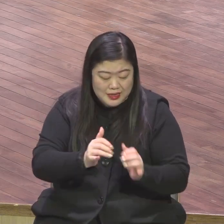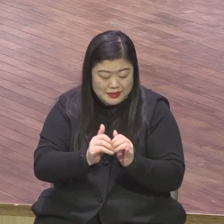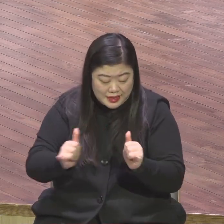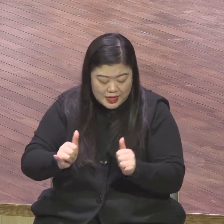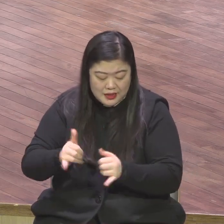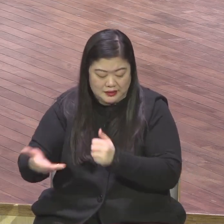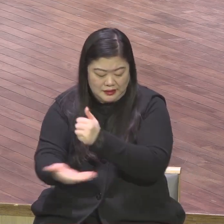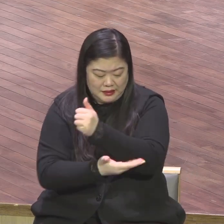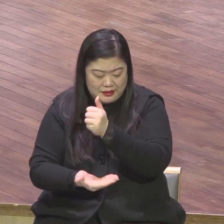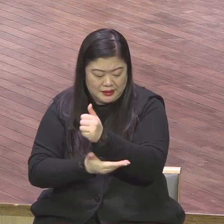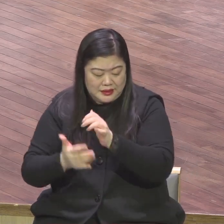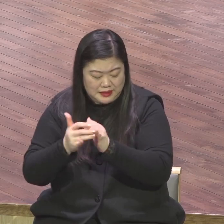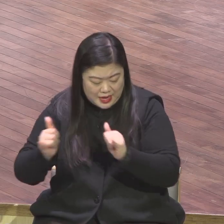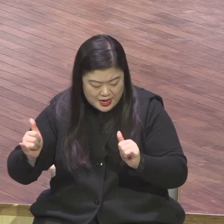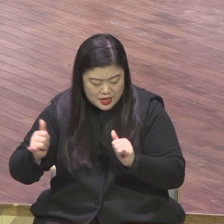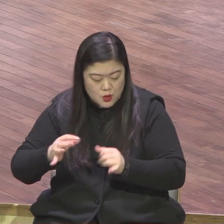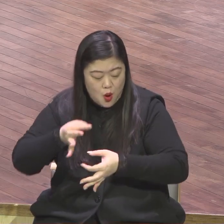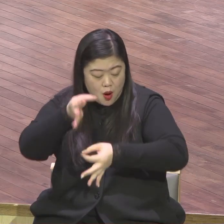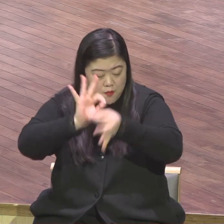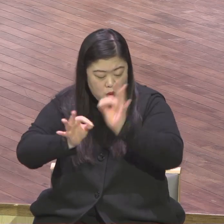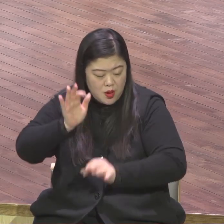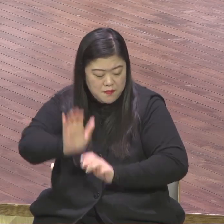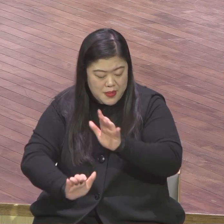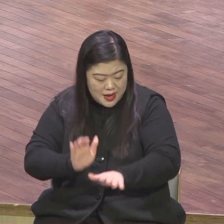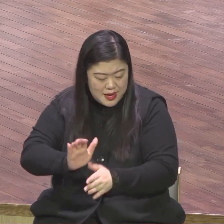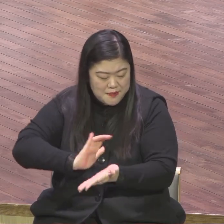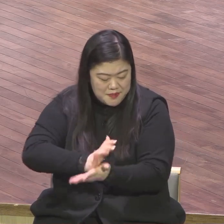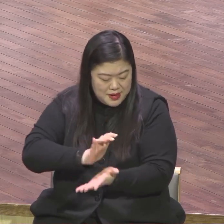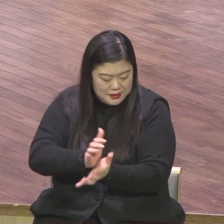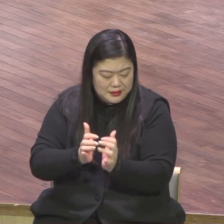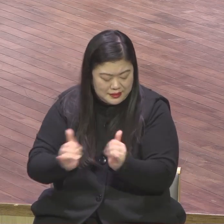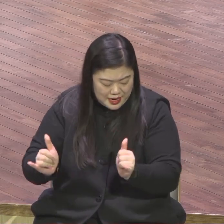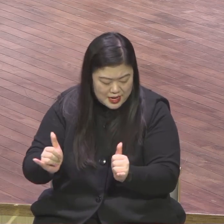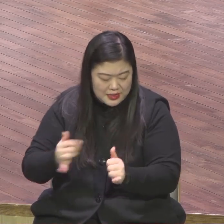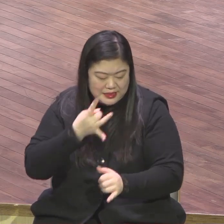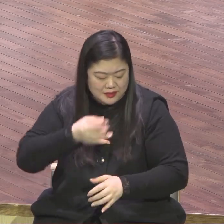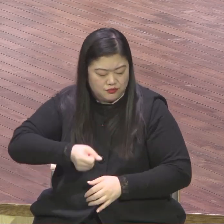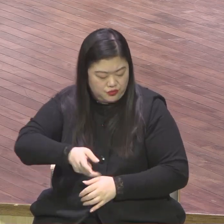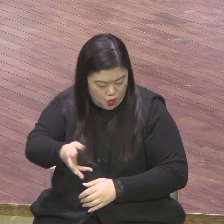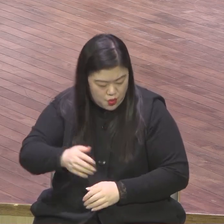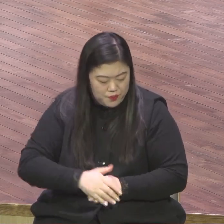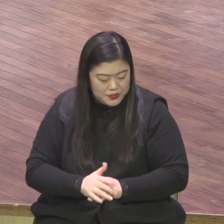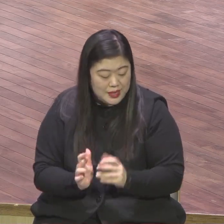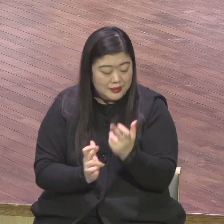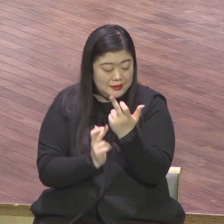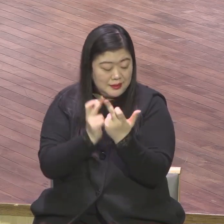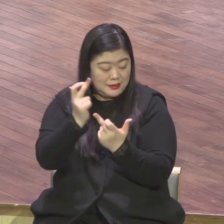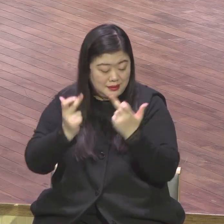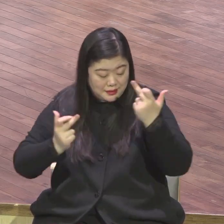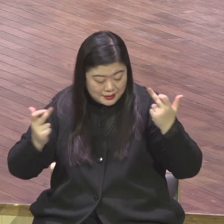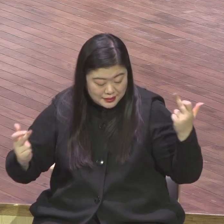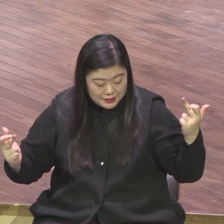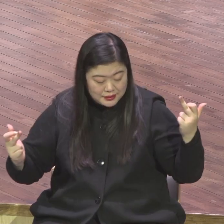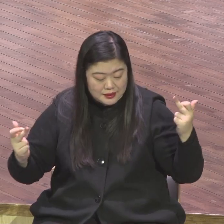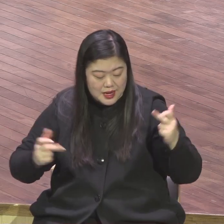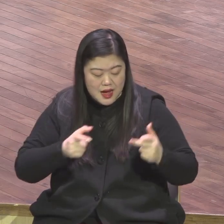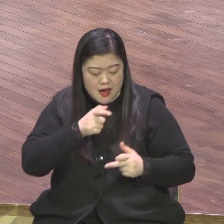포도를 밟는 자가 십분인 자의 뒤를 이으며 산들은 단 포도주로 흘리며 작은